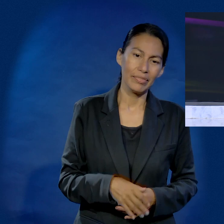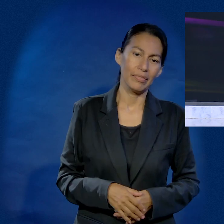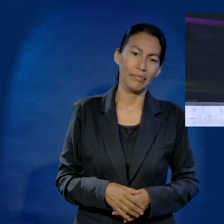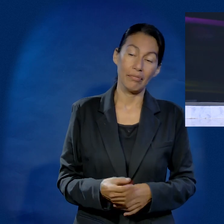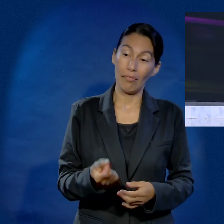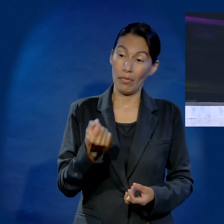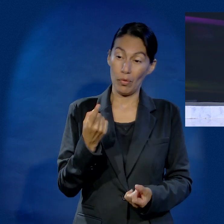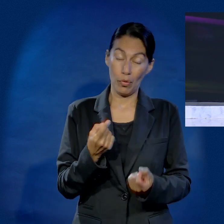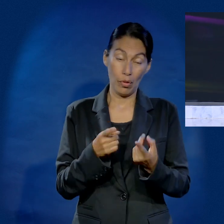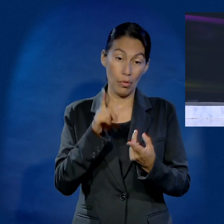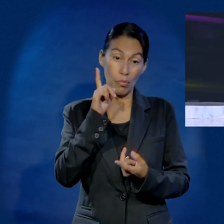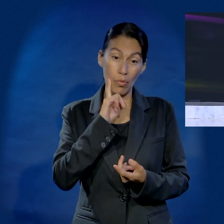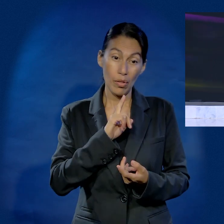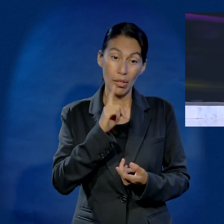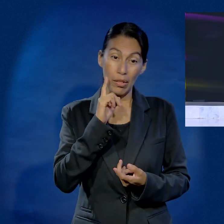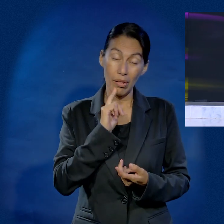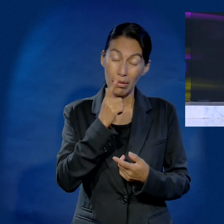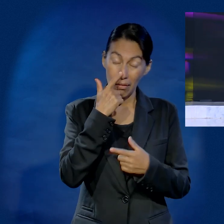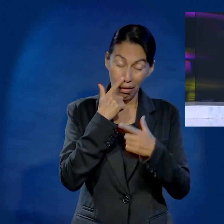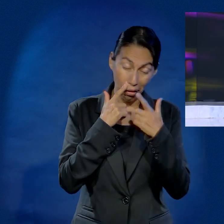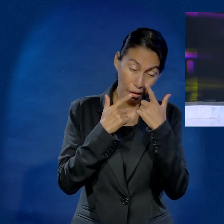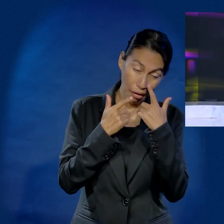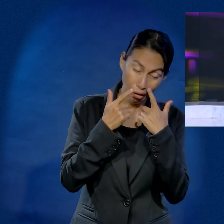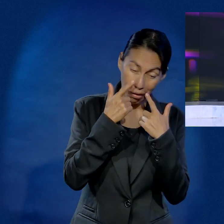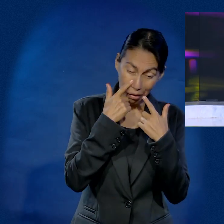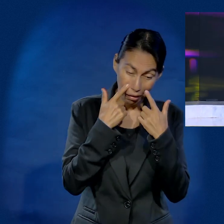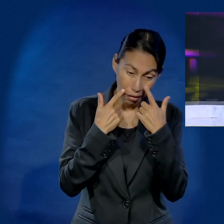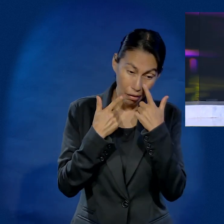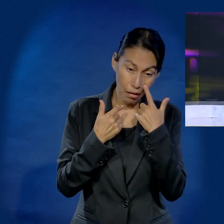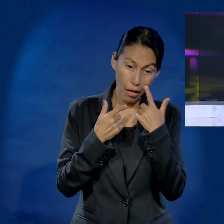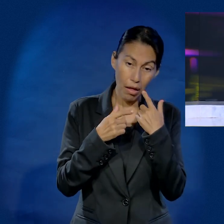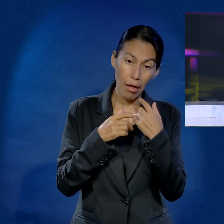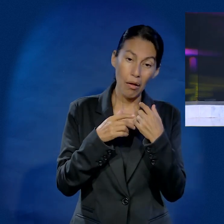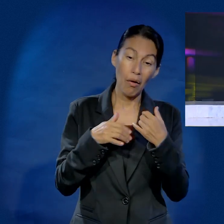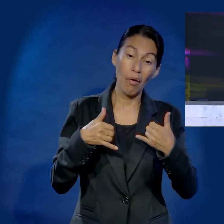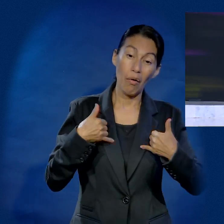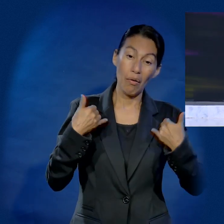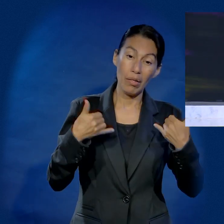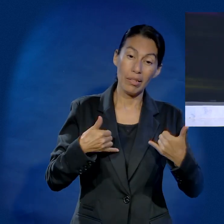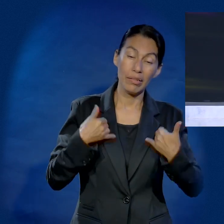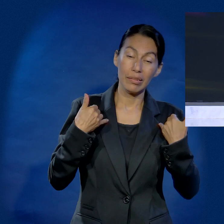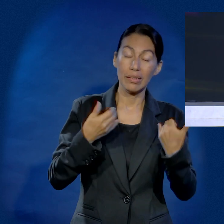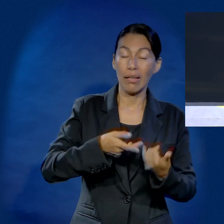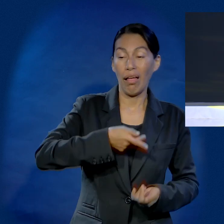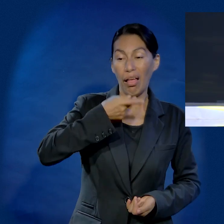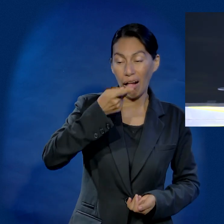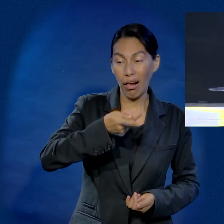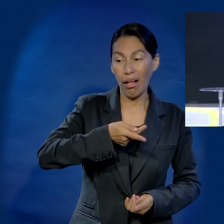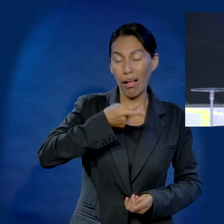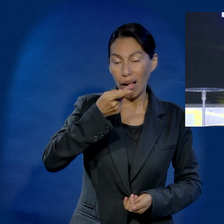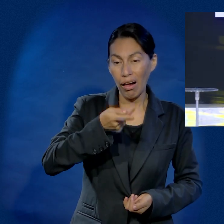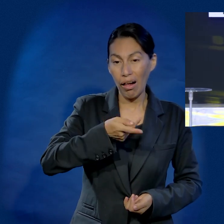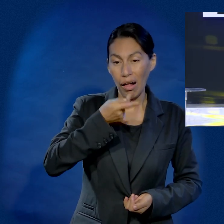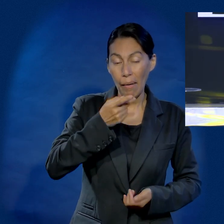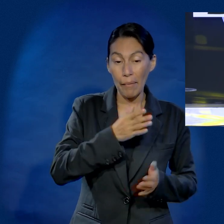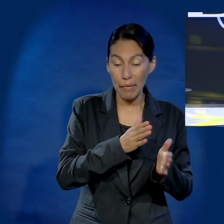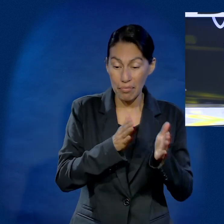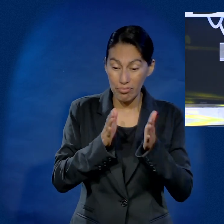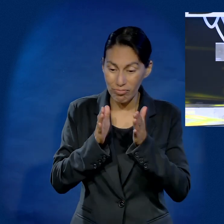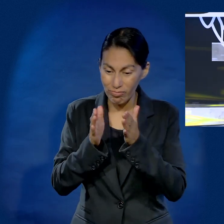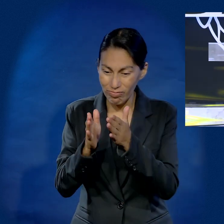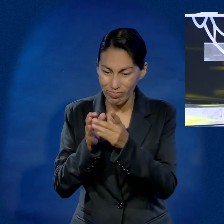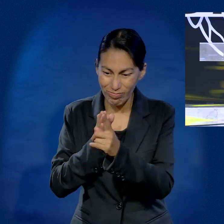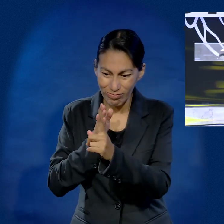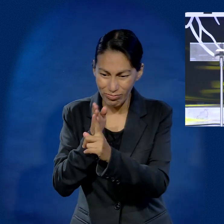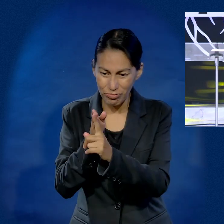Y hay muchas muchachas que lloran ilusionadas por muchachos que hablan y hablan y hablan,